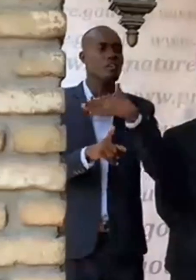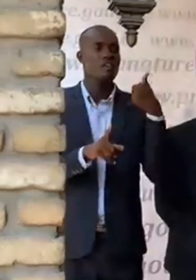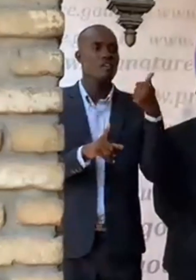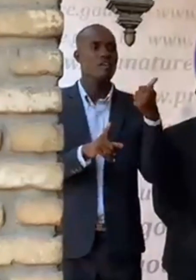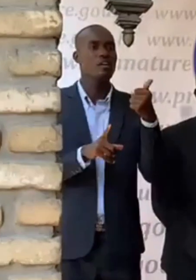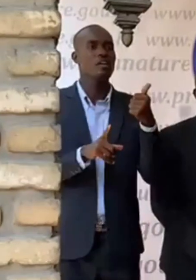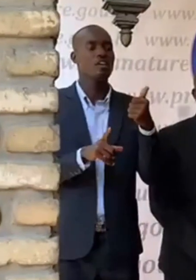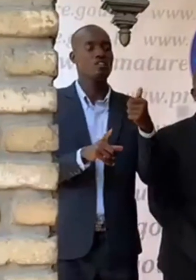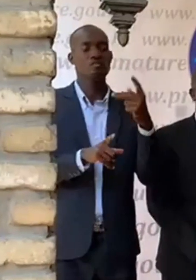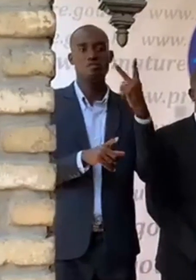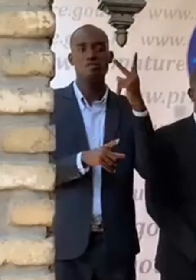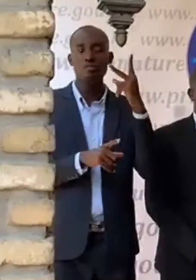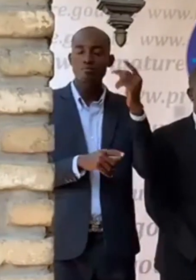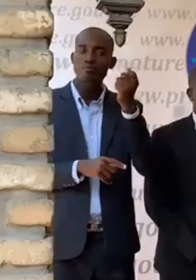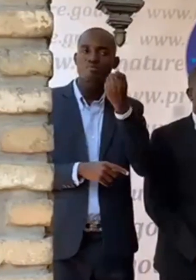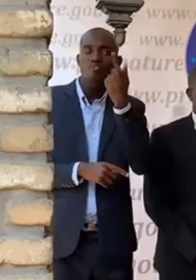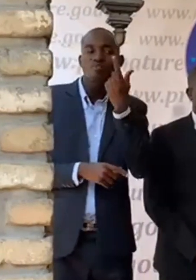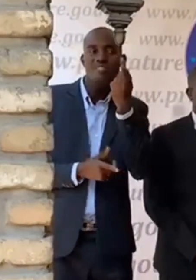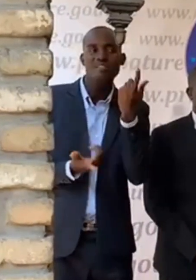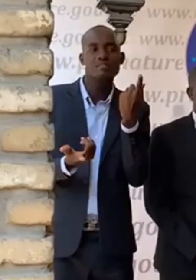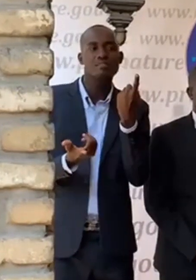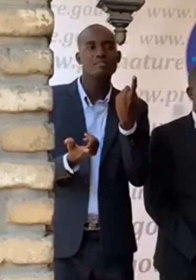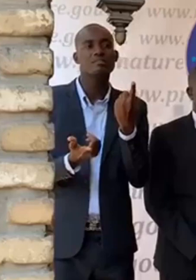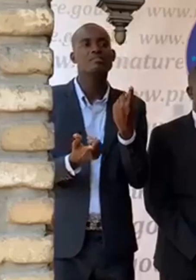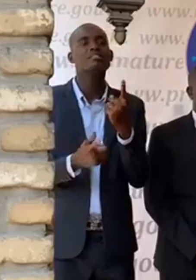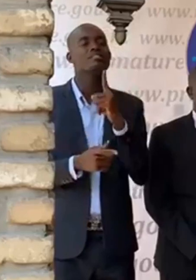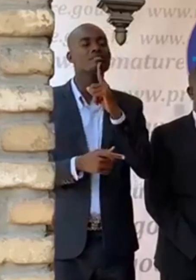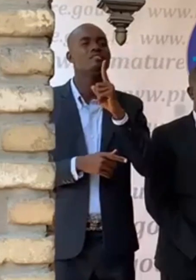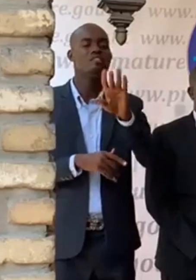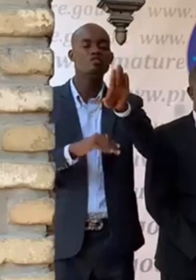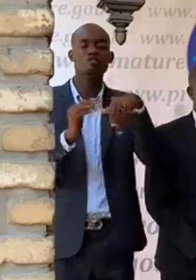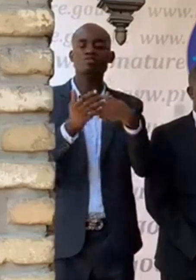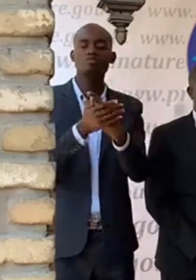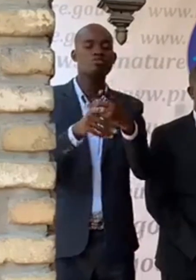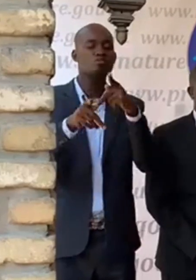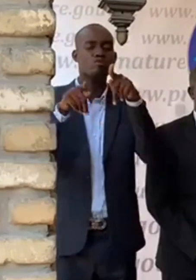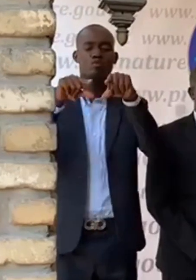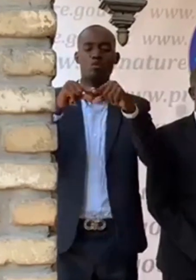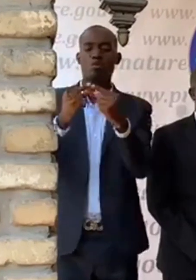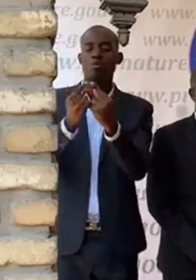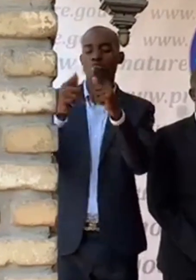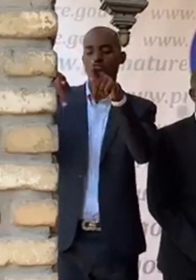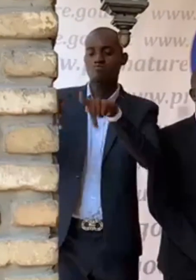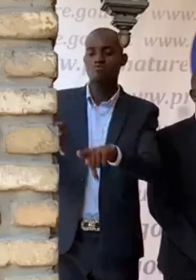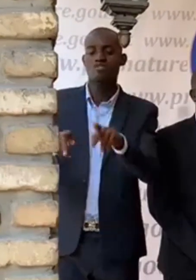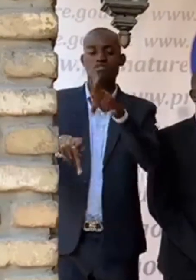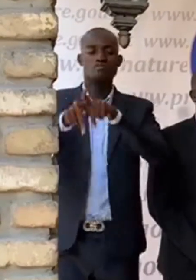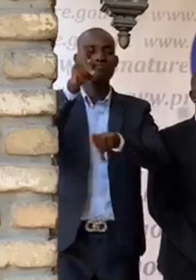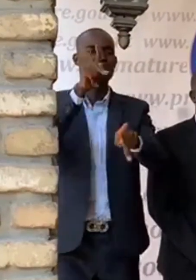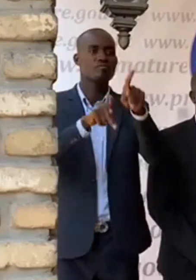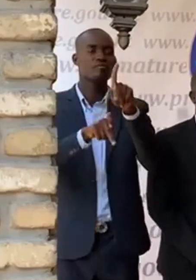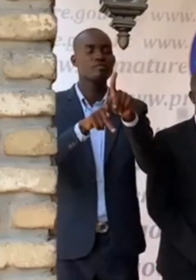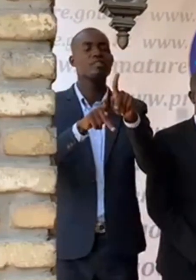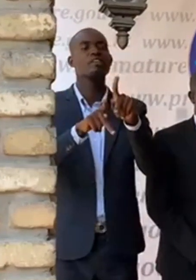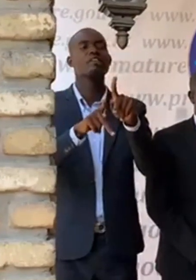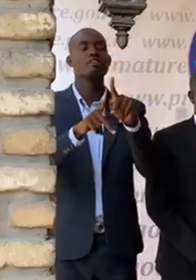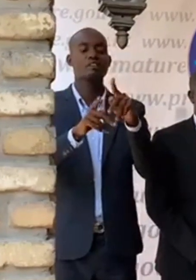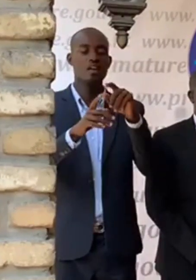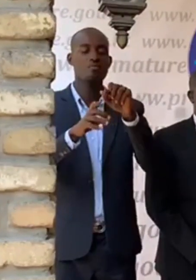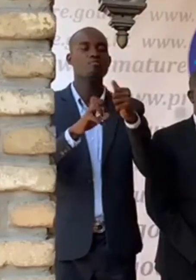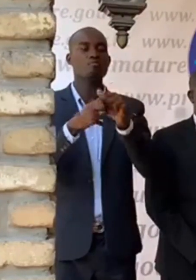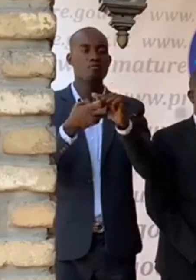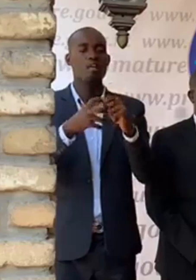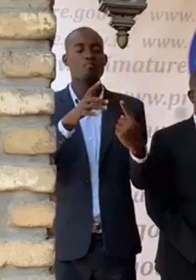même li senti que li pa capable travailler dans circonstance ça li obligé remettre démission,